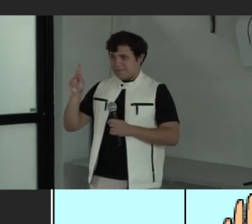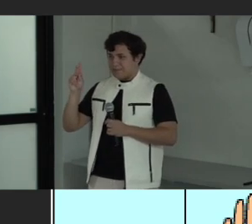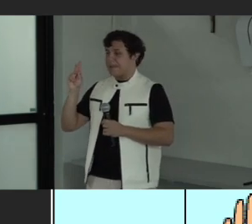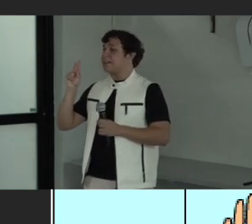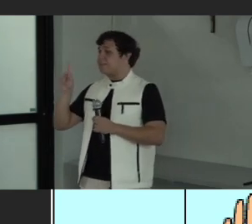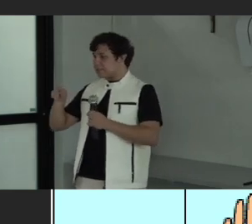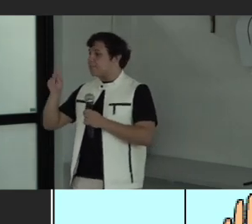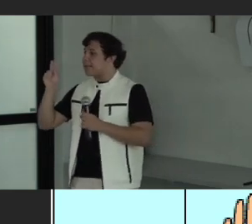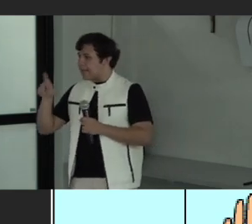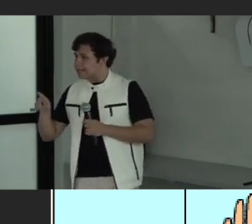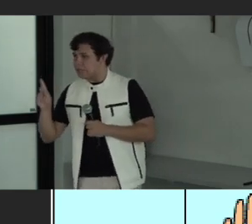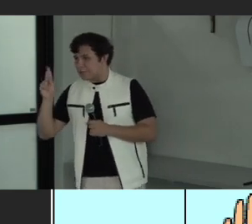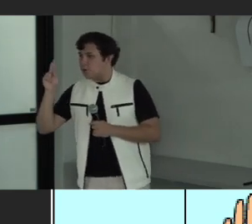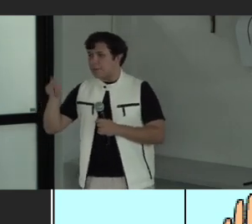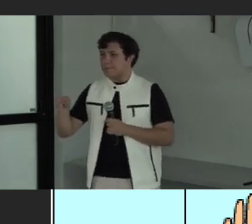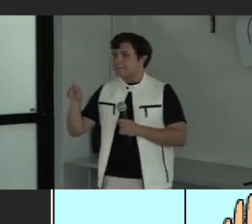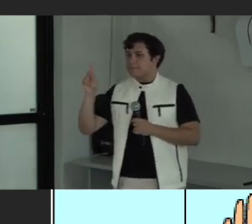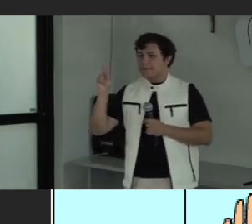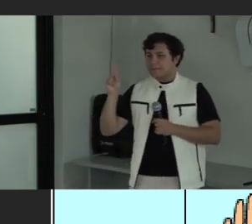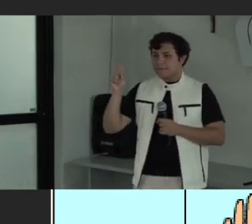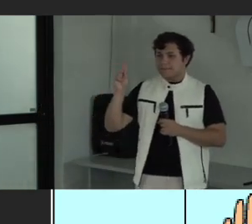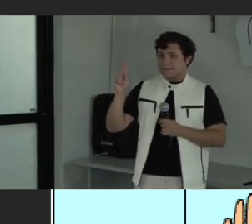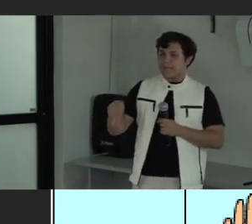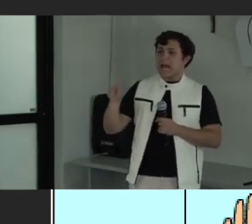Es de las más complicadas, no se preocupen. K.